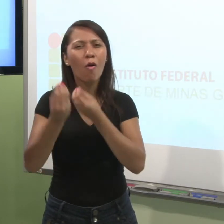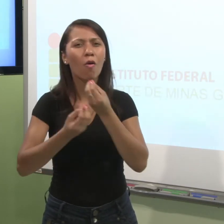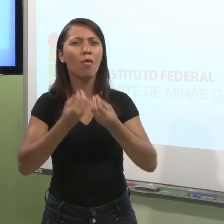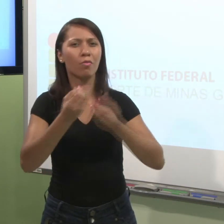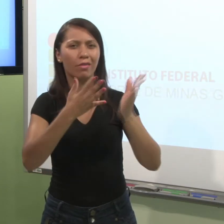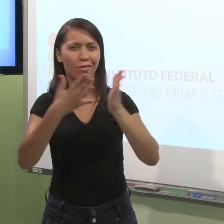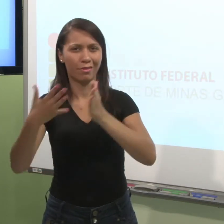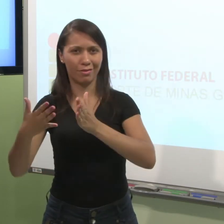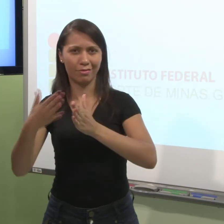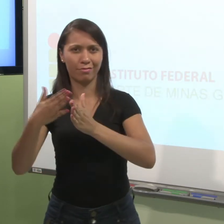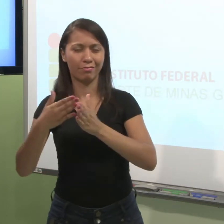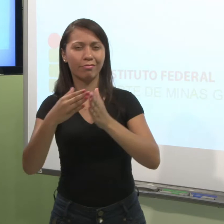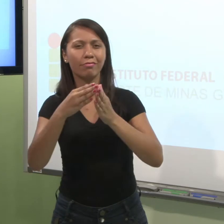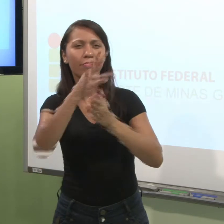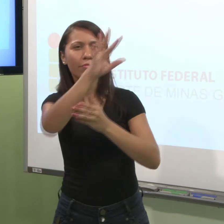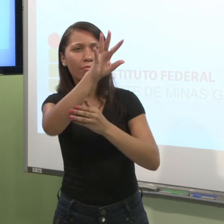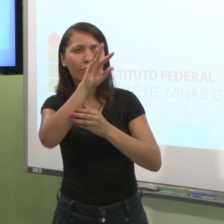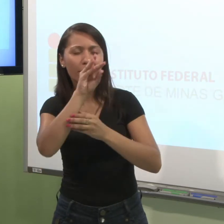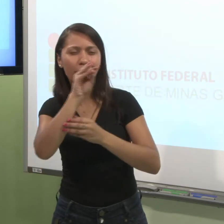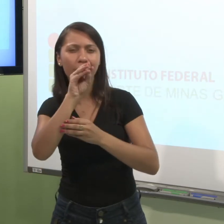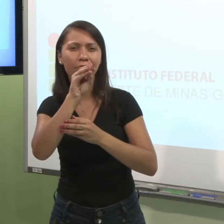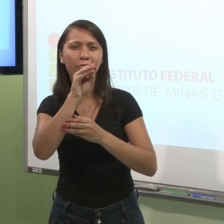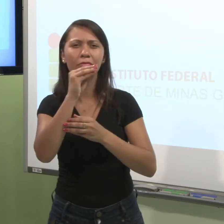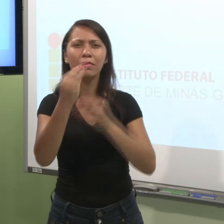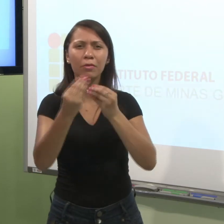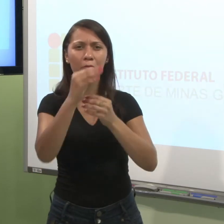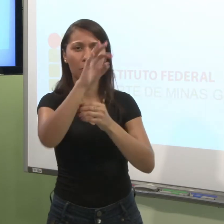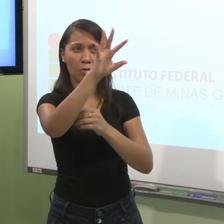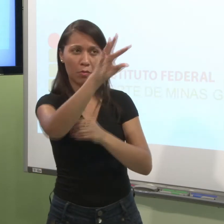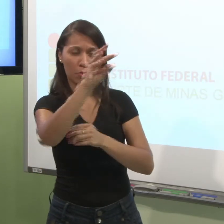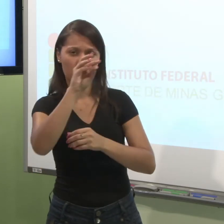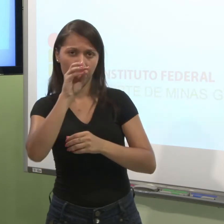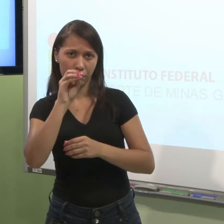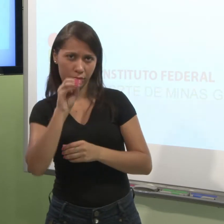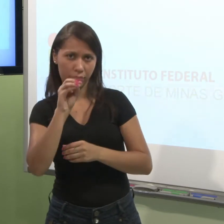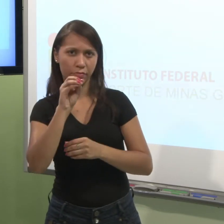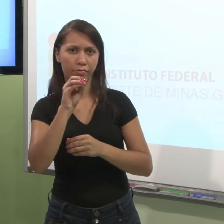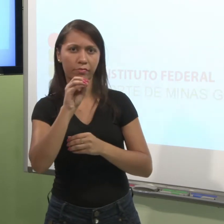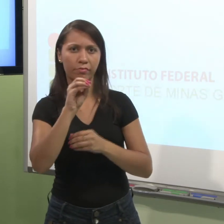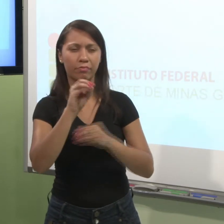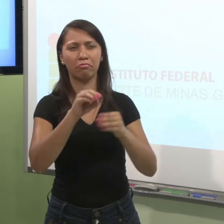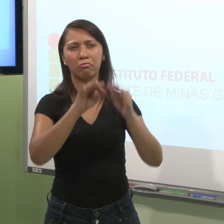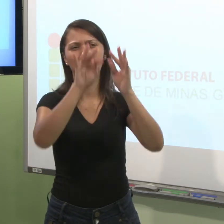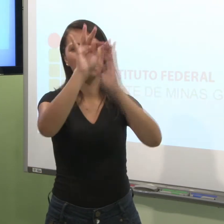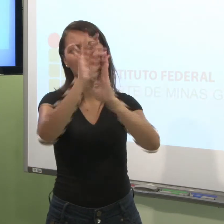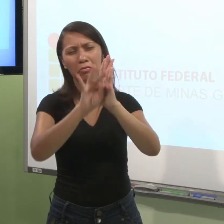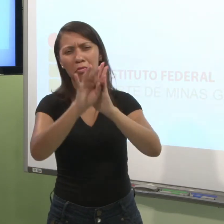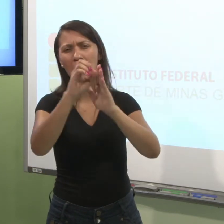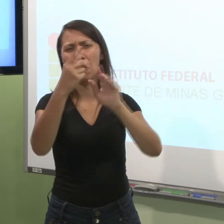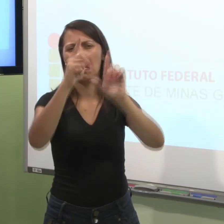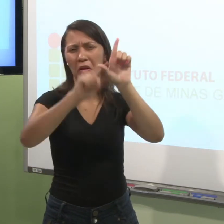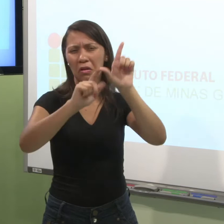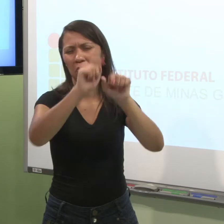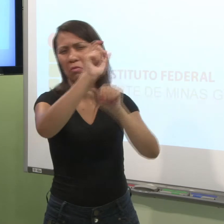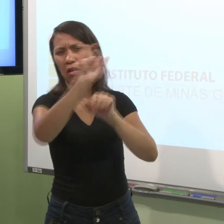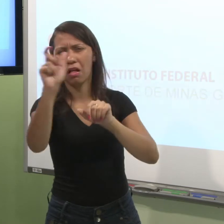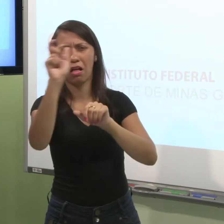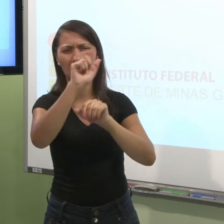do recurso copiar. Para fazer cópia de um conjunto de caracteres, sejam letras, palavras, frases